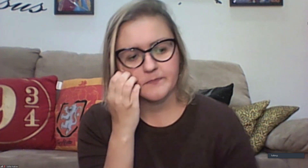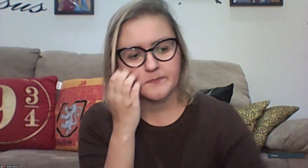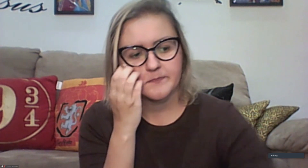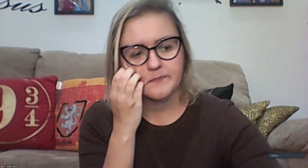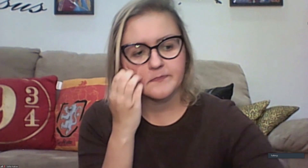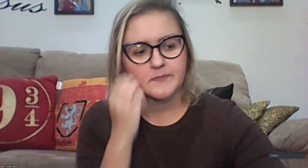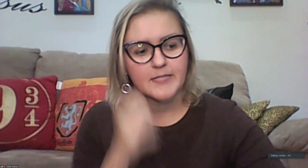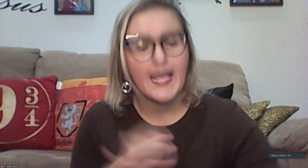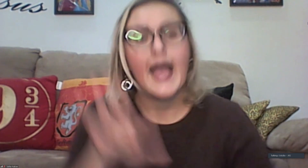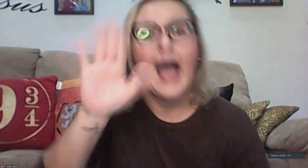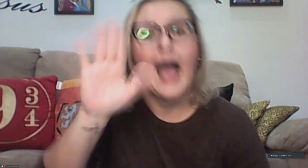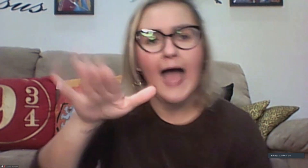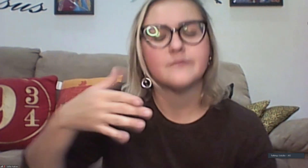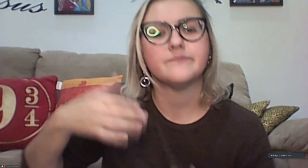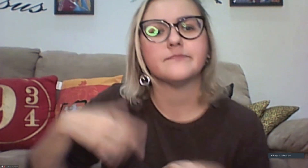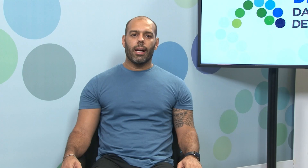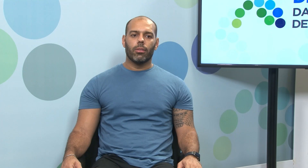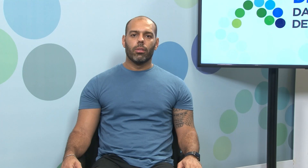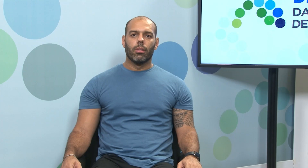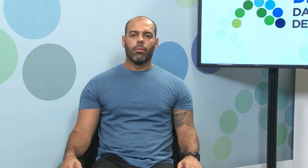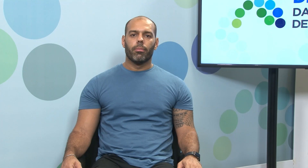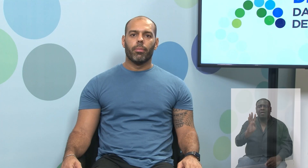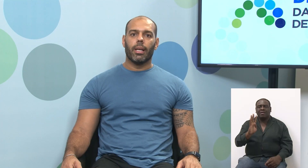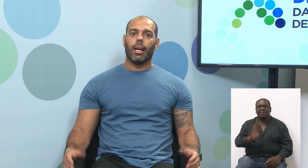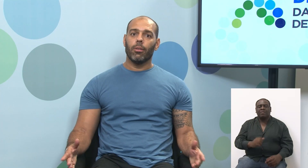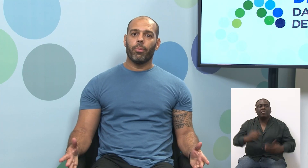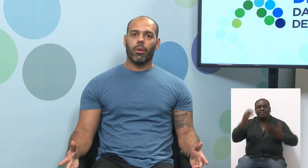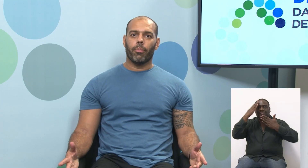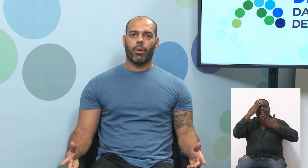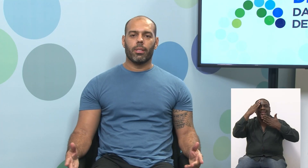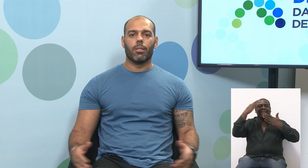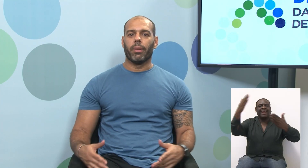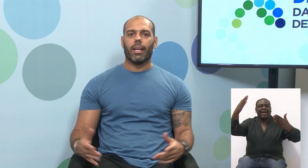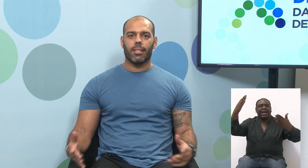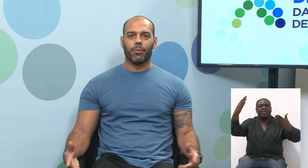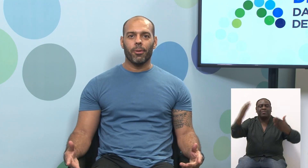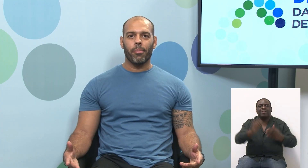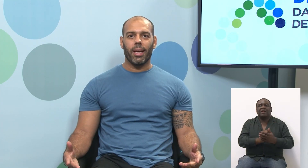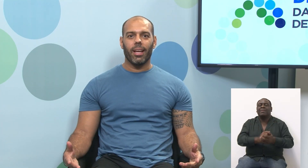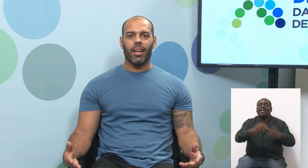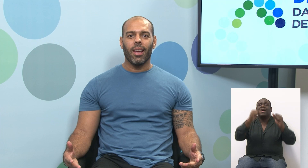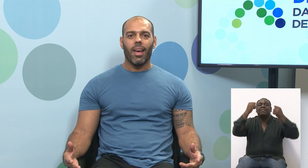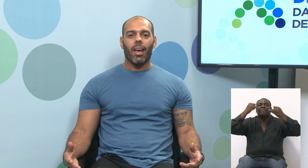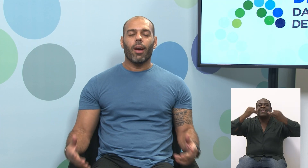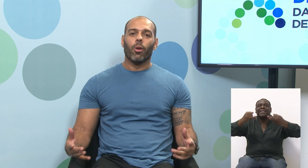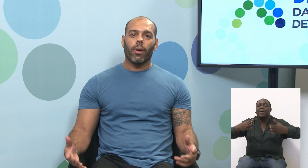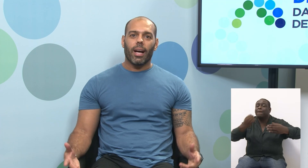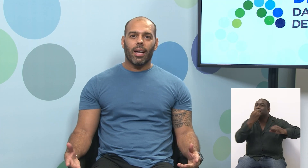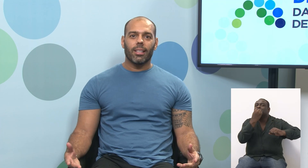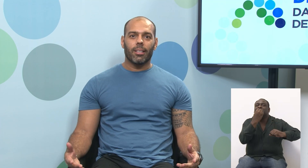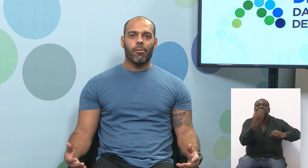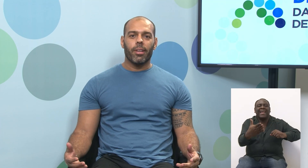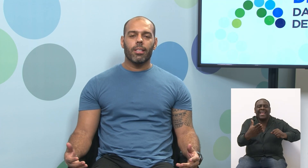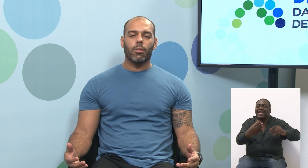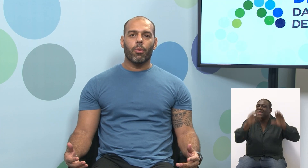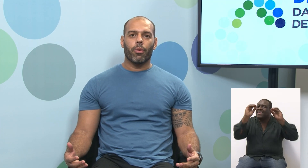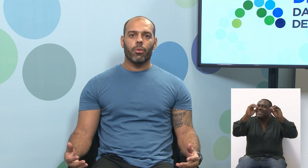Legal, Thalita. Legal, obrigado. Obrigado por essa explicação tão bem colocada. Talvez os